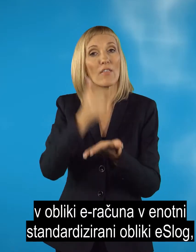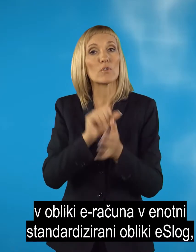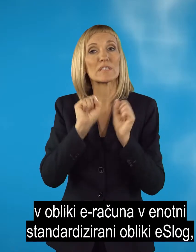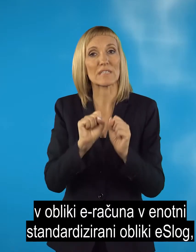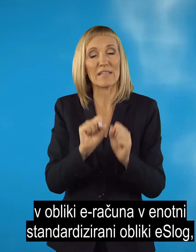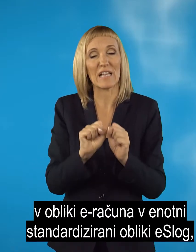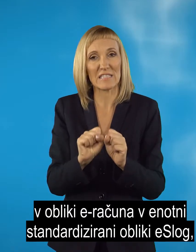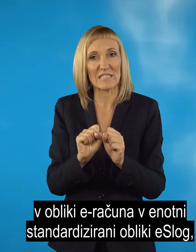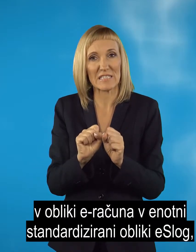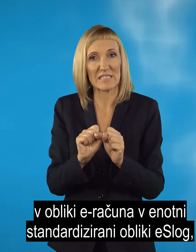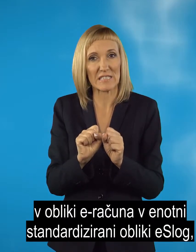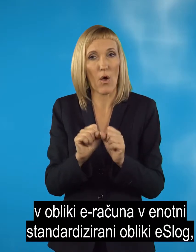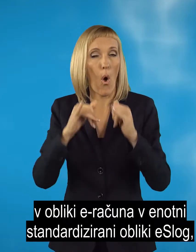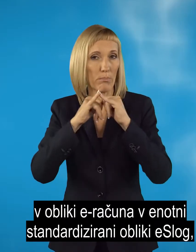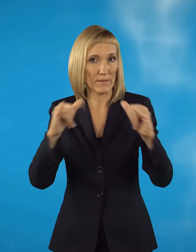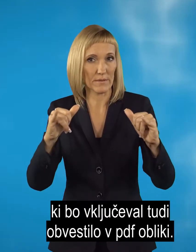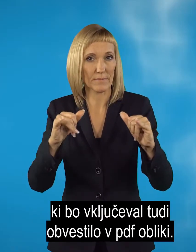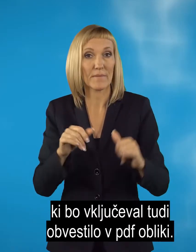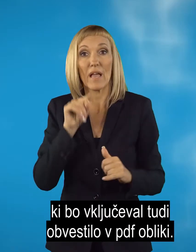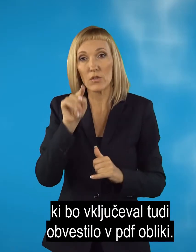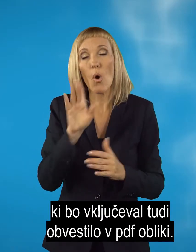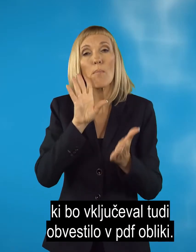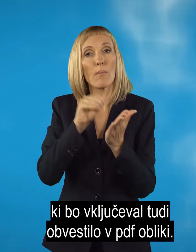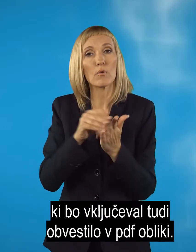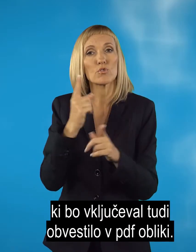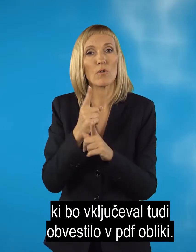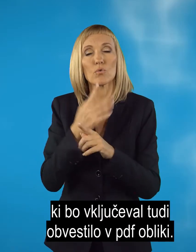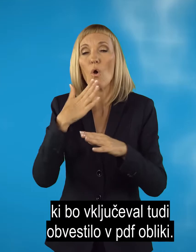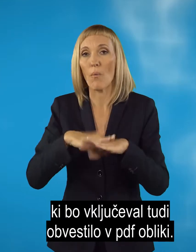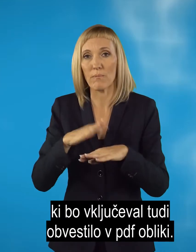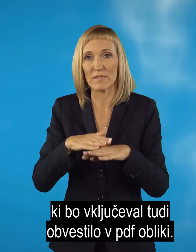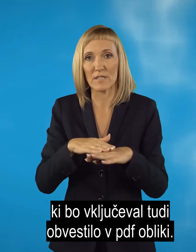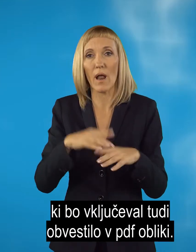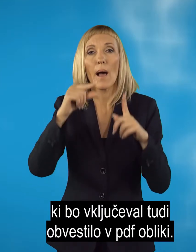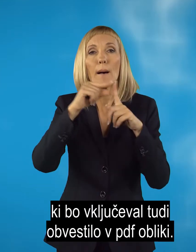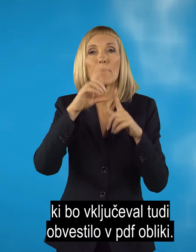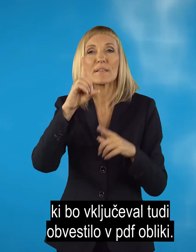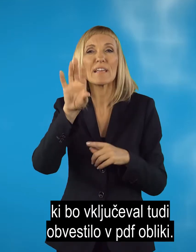obliki e-slog, ki bo vključeval tudi obvestilo v PDF obliki.